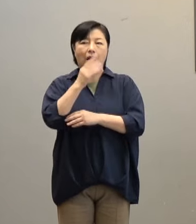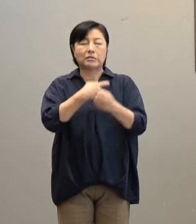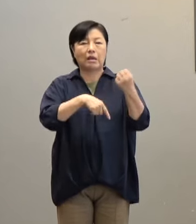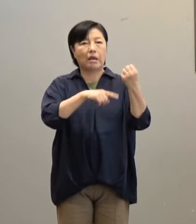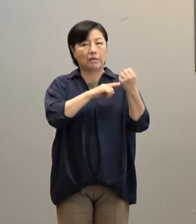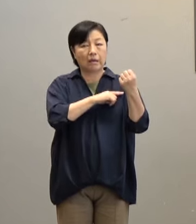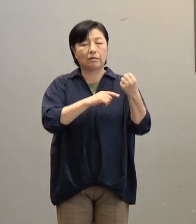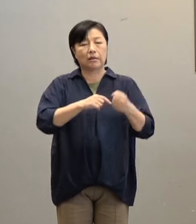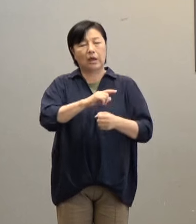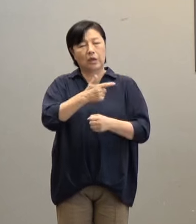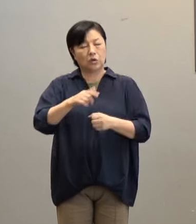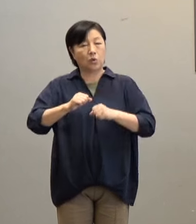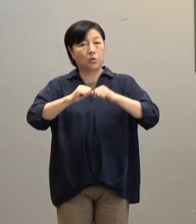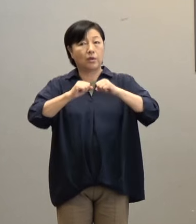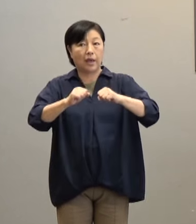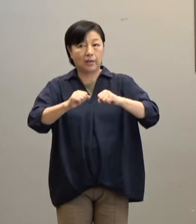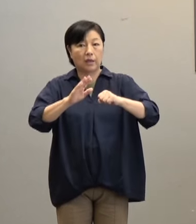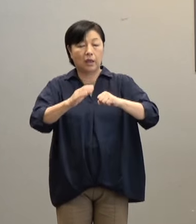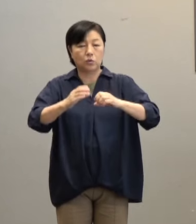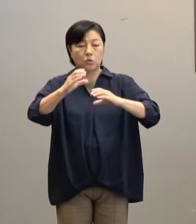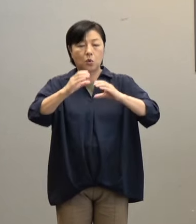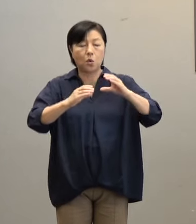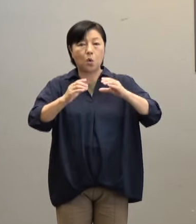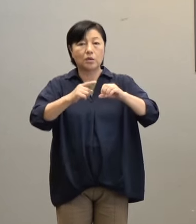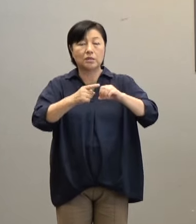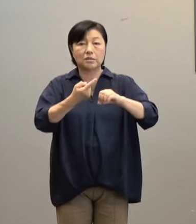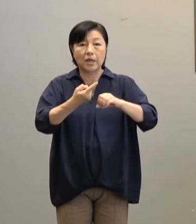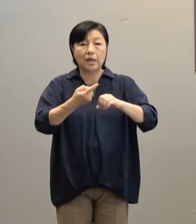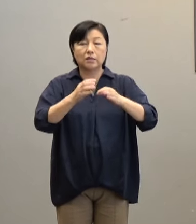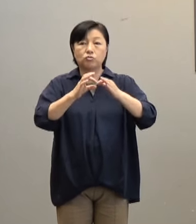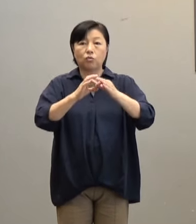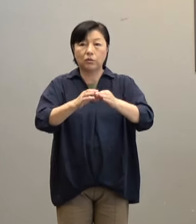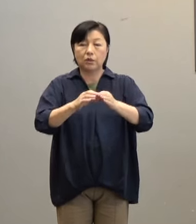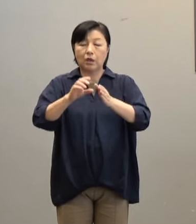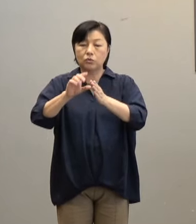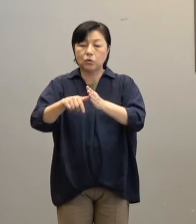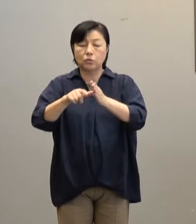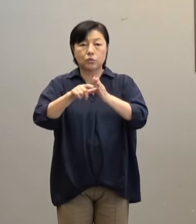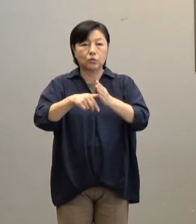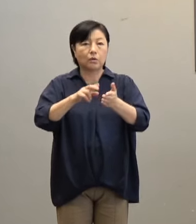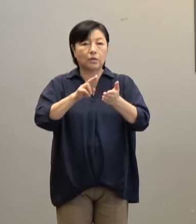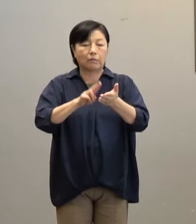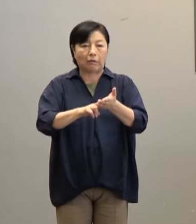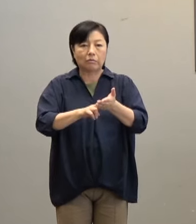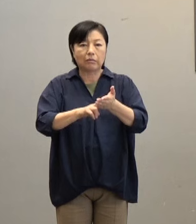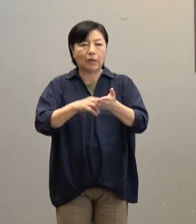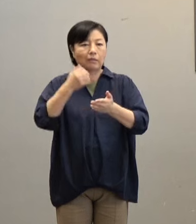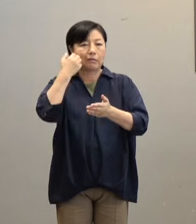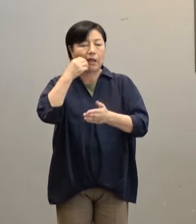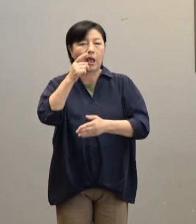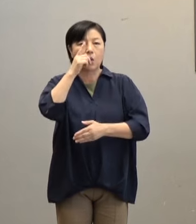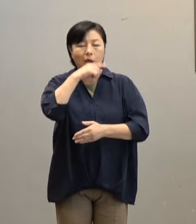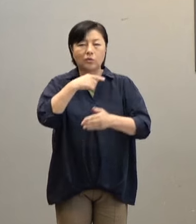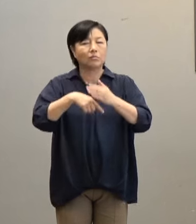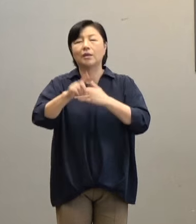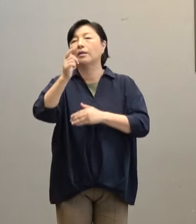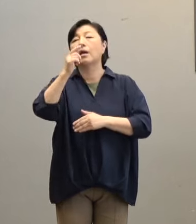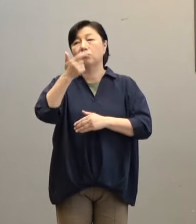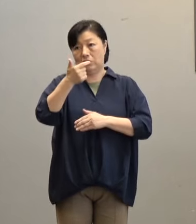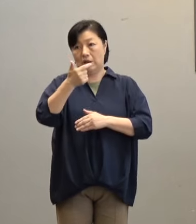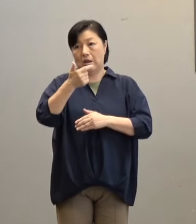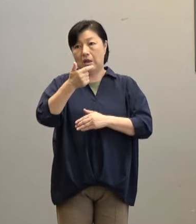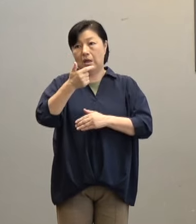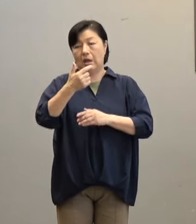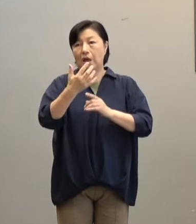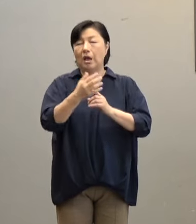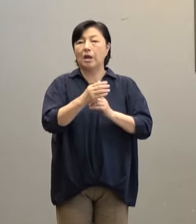のまあ合理性については、今だからこそ別にその時決定した誰が悪いとかね、そういうことじゃなく、まあ、客観的